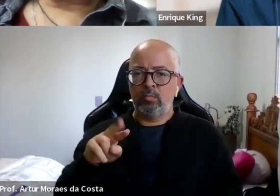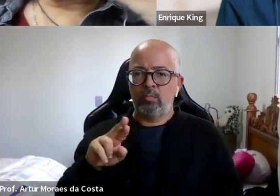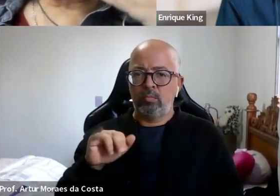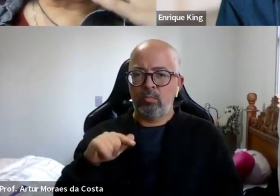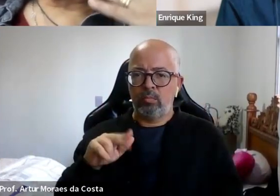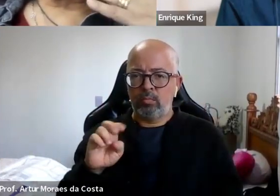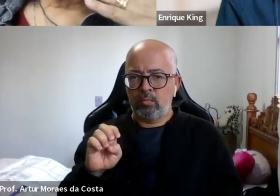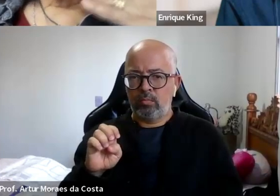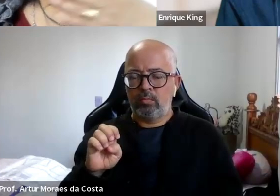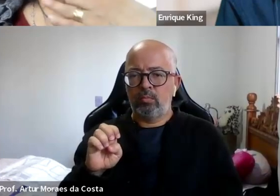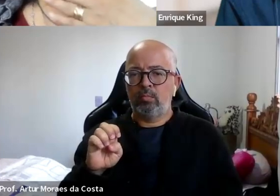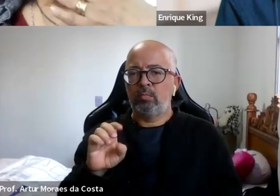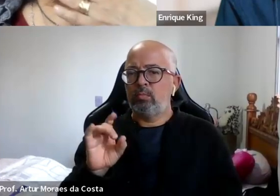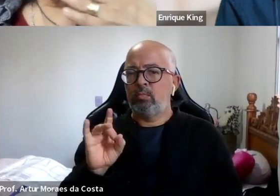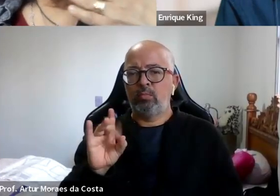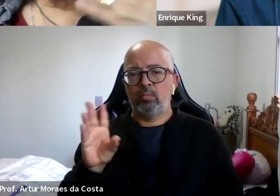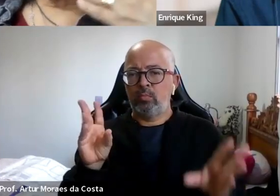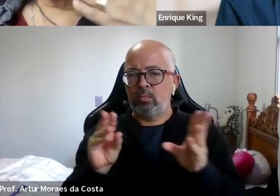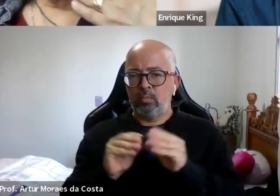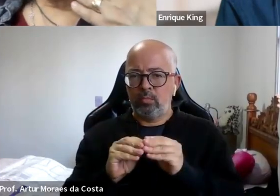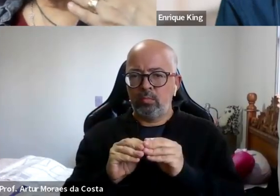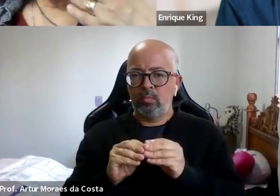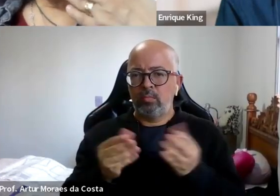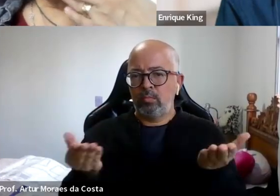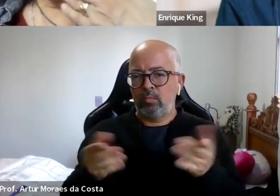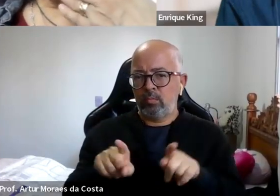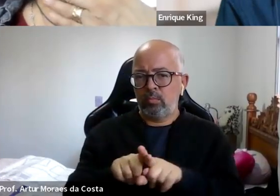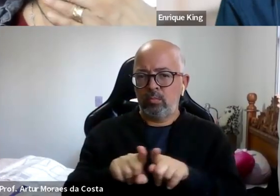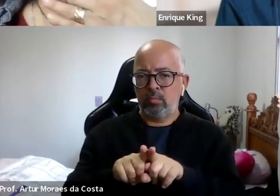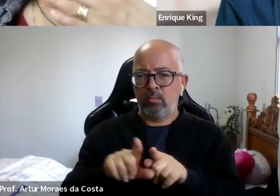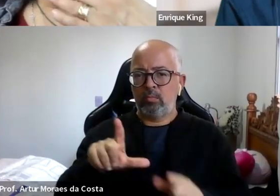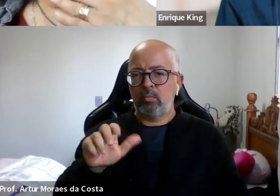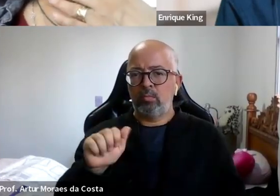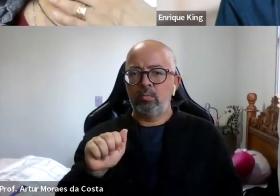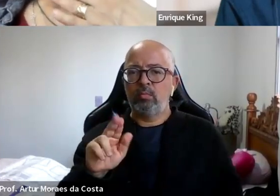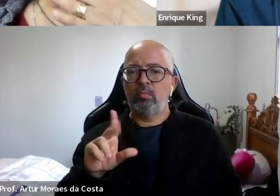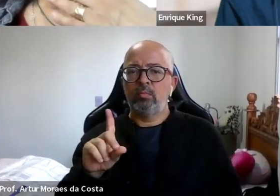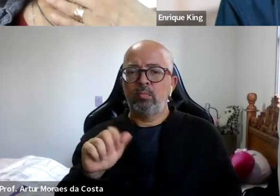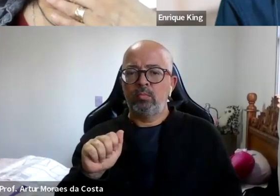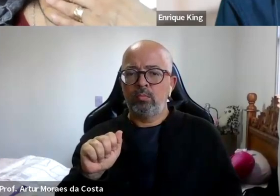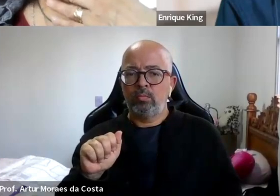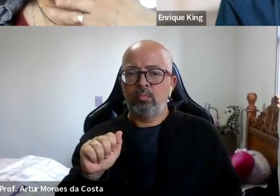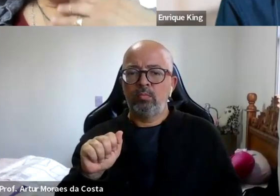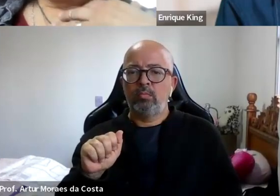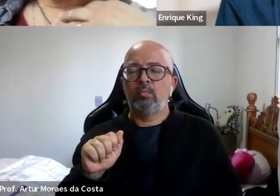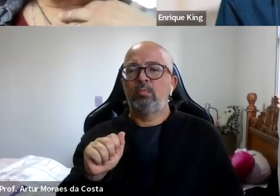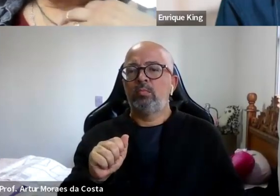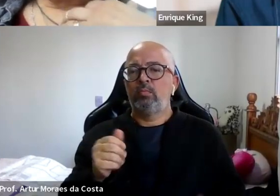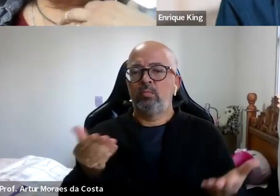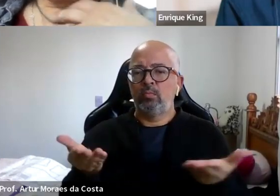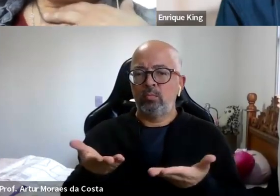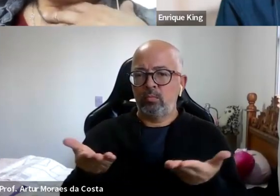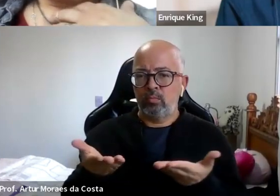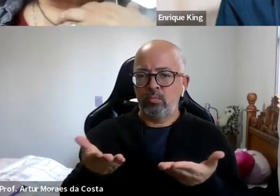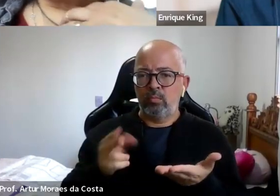currículo te estaba Agradeciendo la participación y queora va a